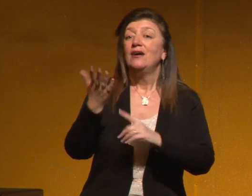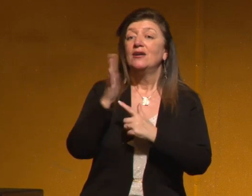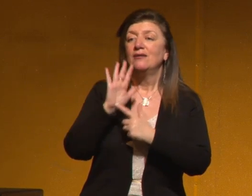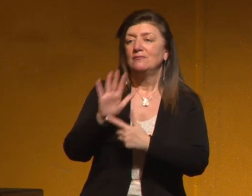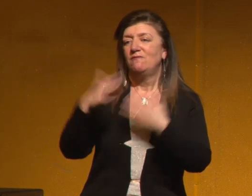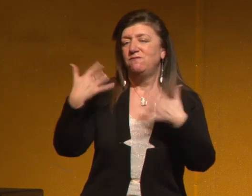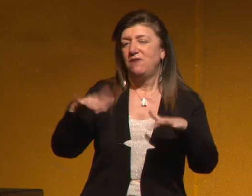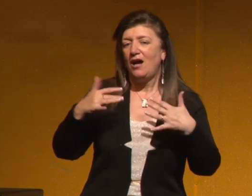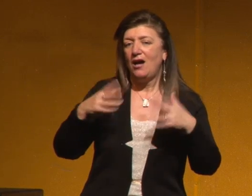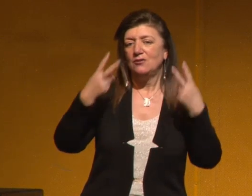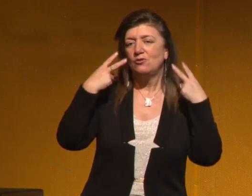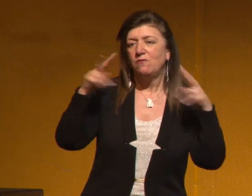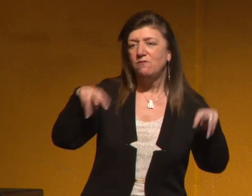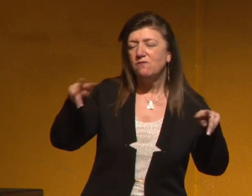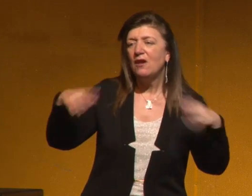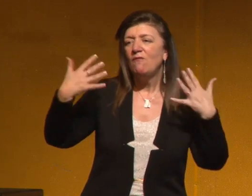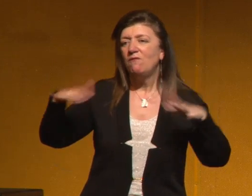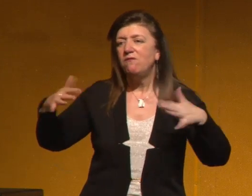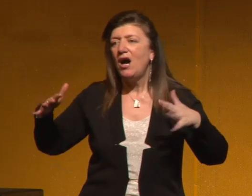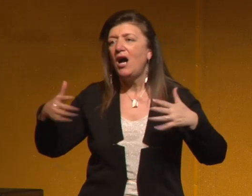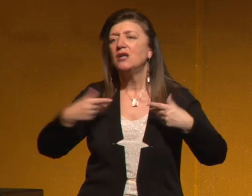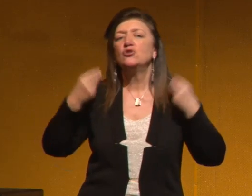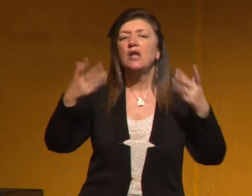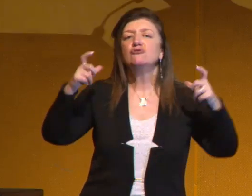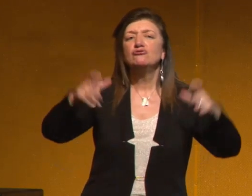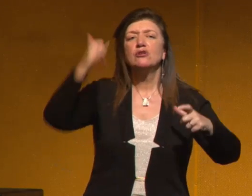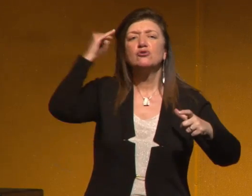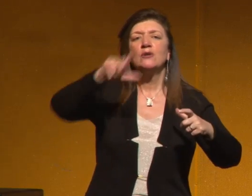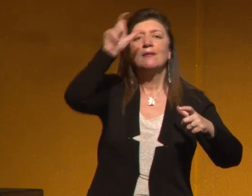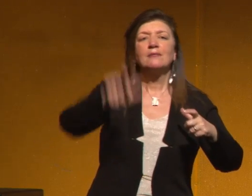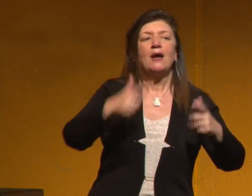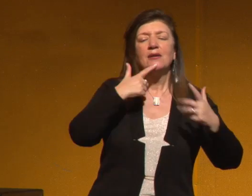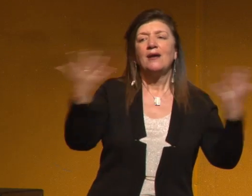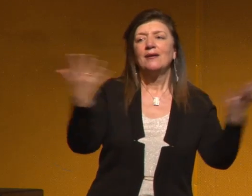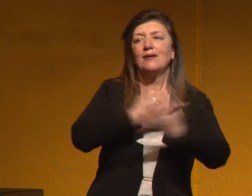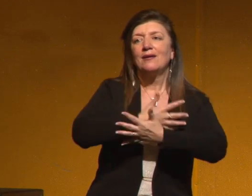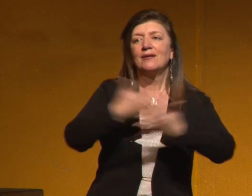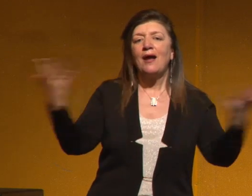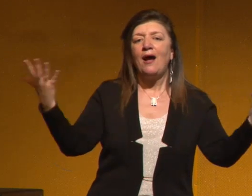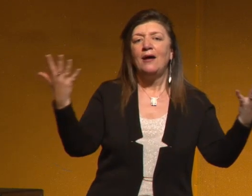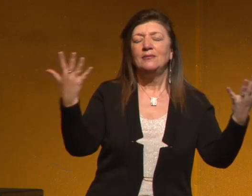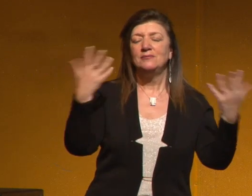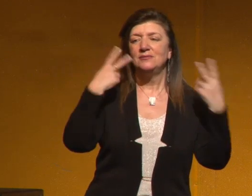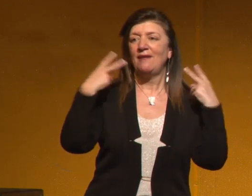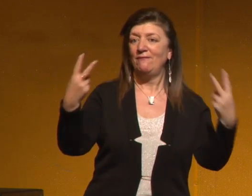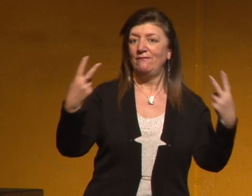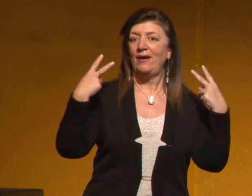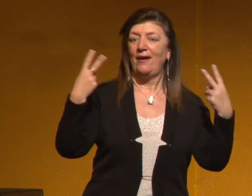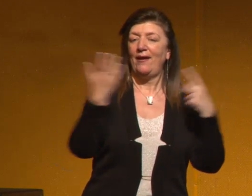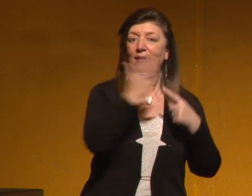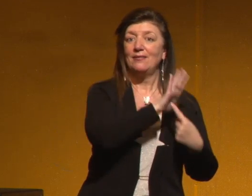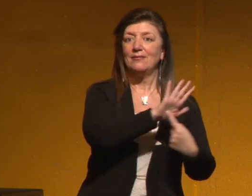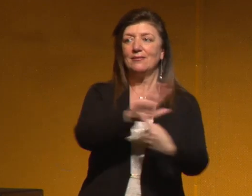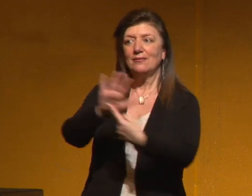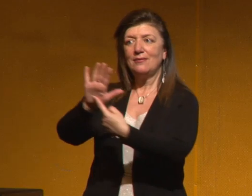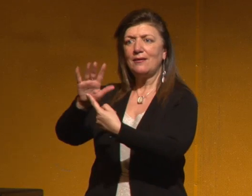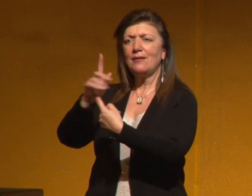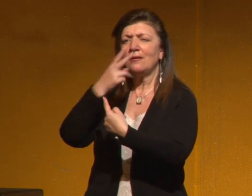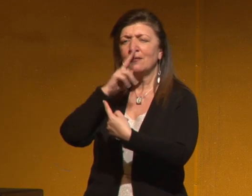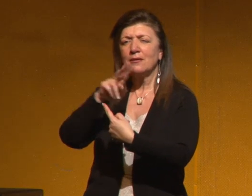risalto fanno della città di torino e dell'italia una grande vetrina del sapere e della cultura